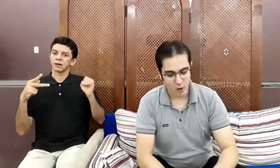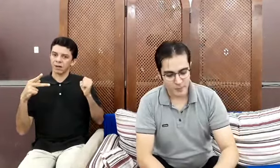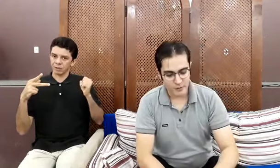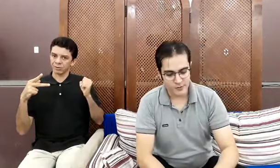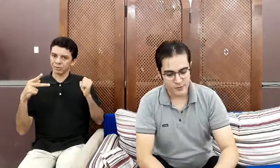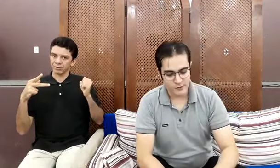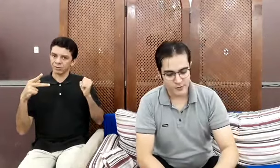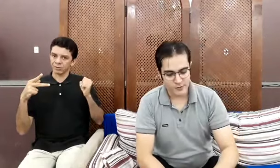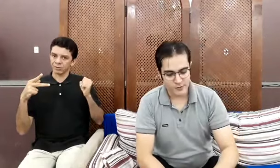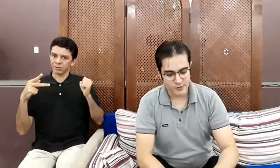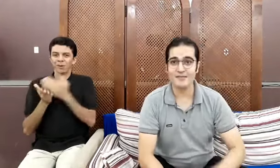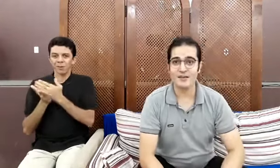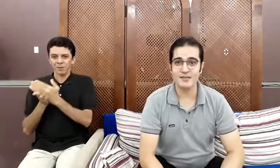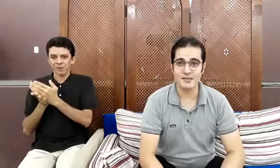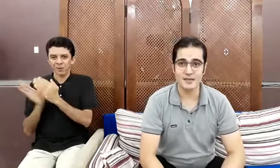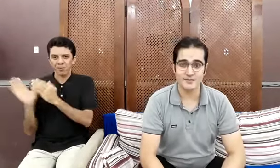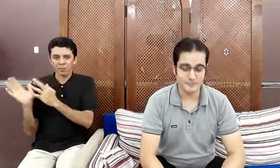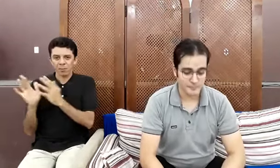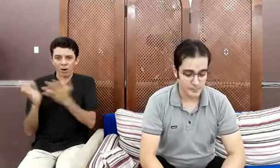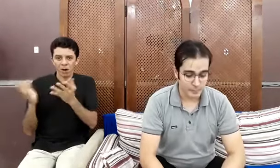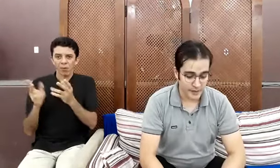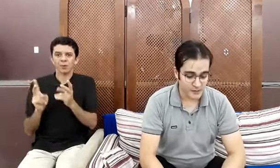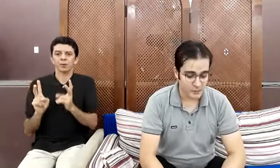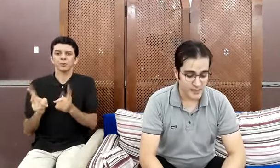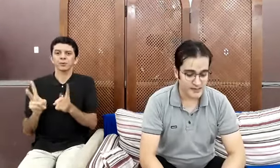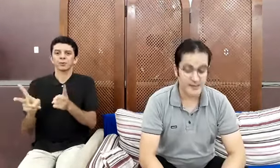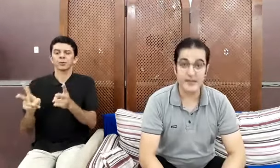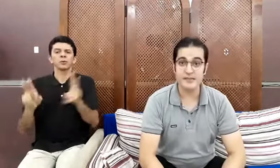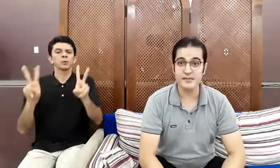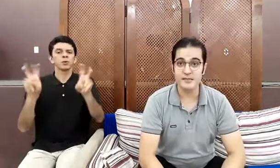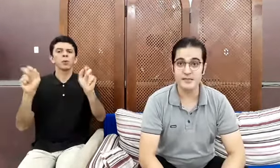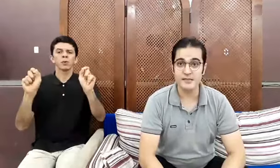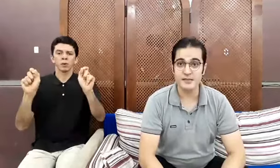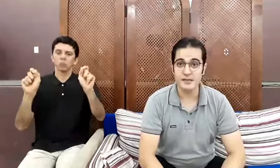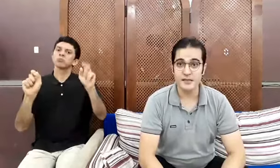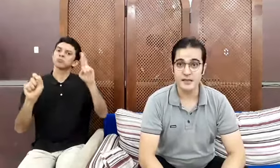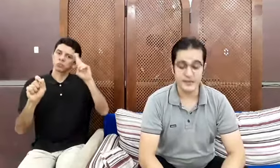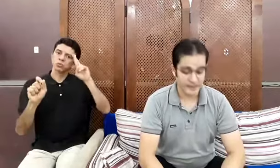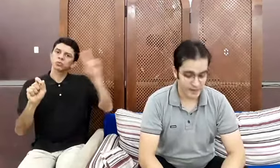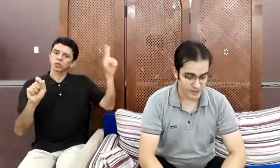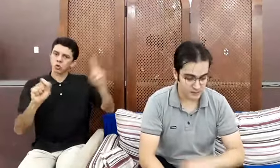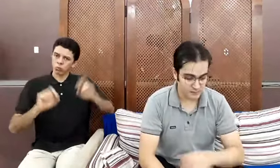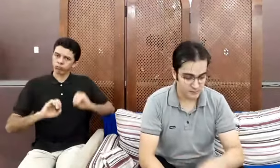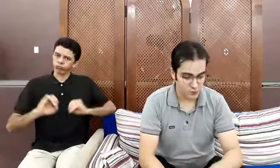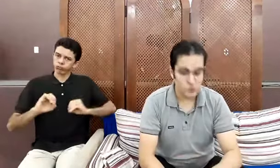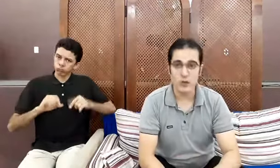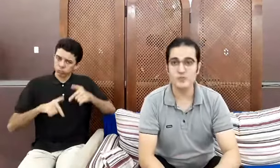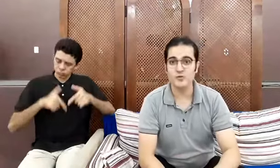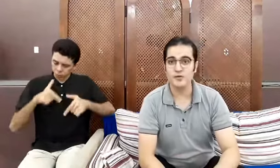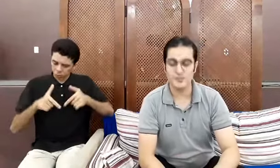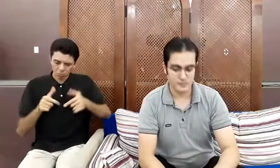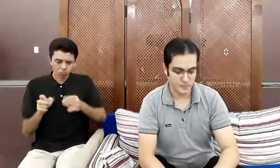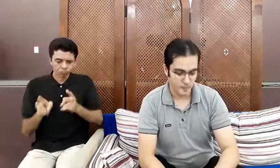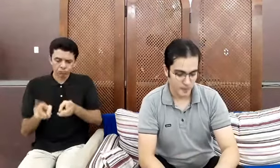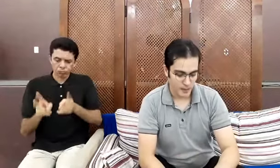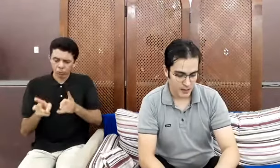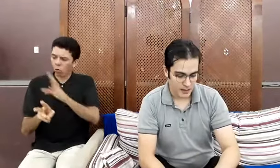A Obra do Senhor avança, mesmo nas crises, e testa os